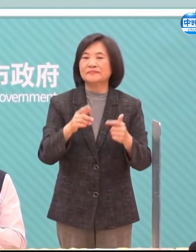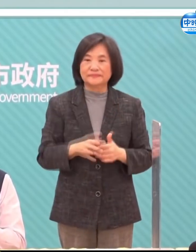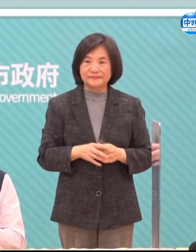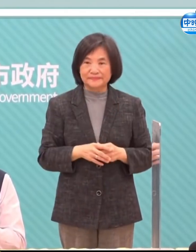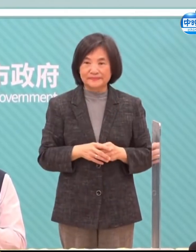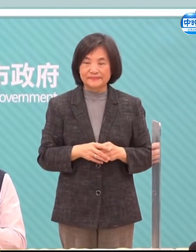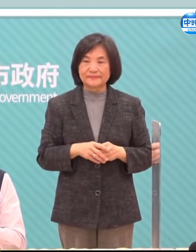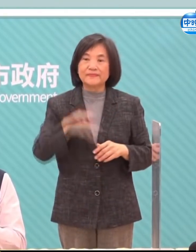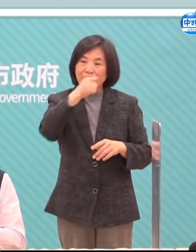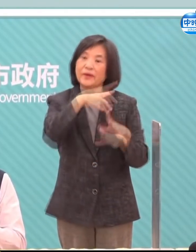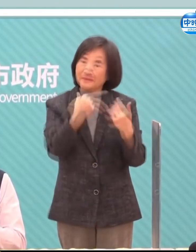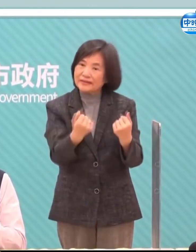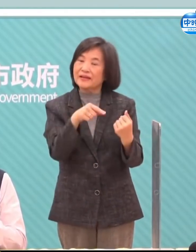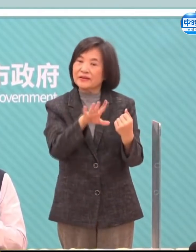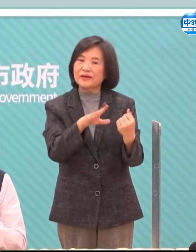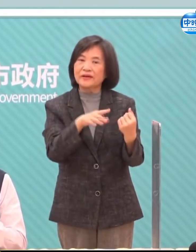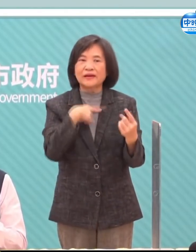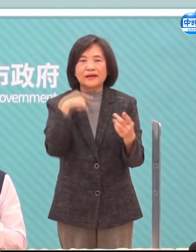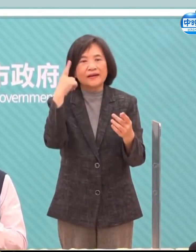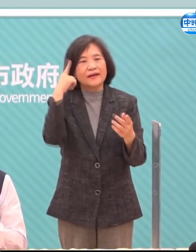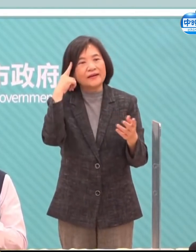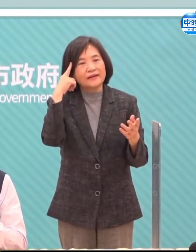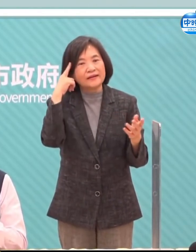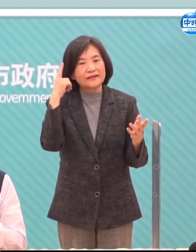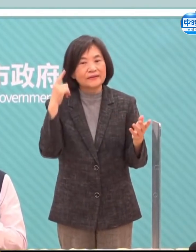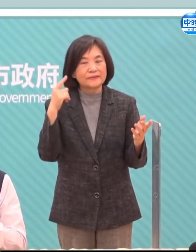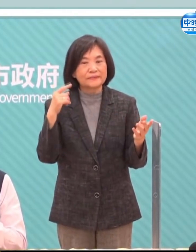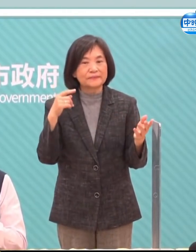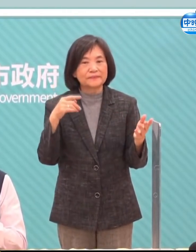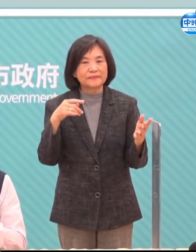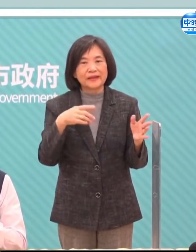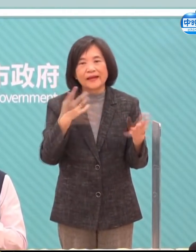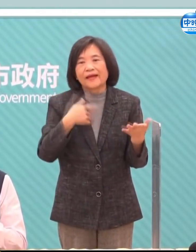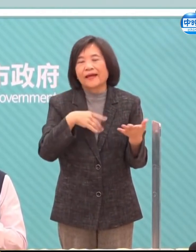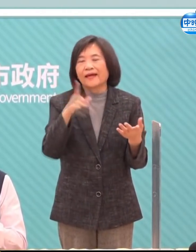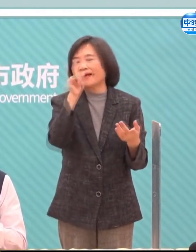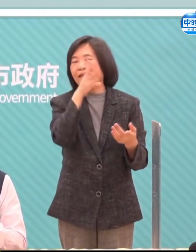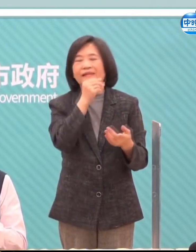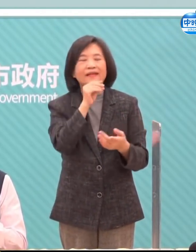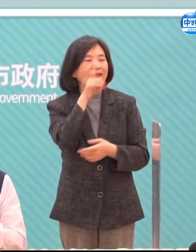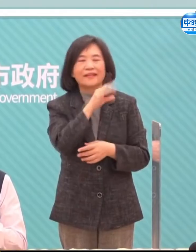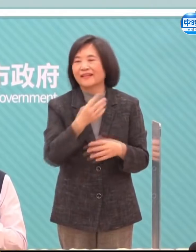啊，这种东西，反正见怪不怪。